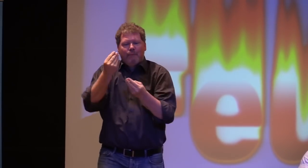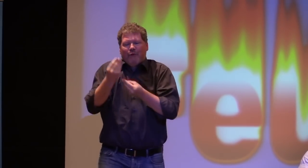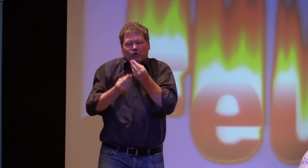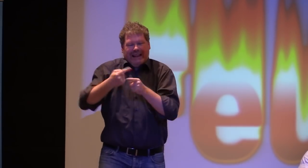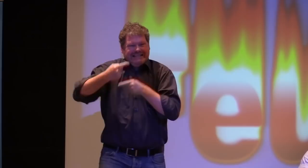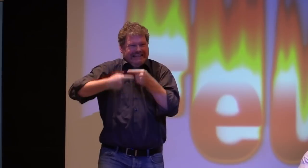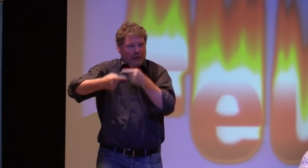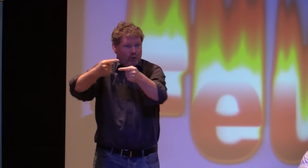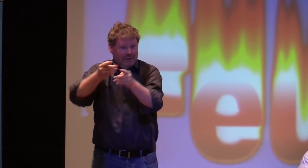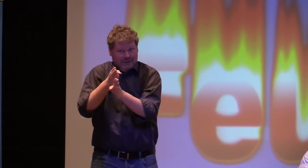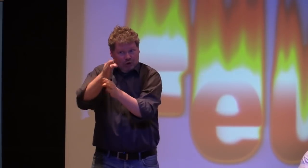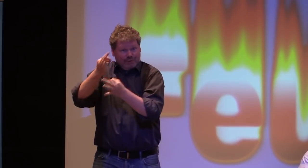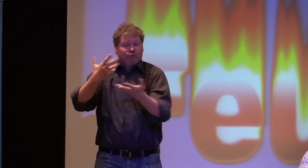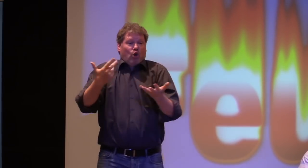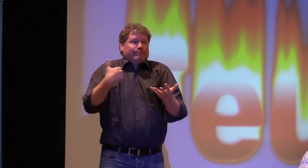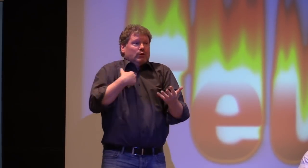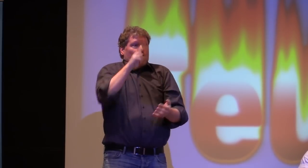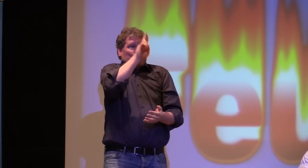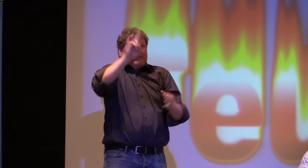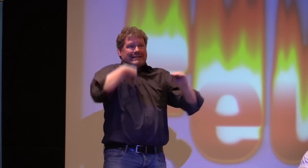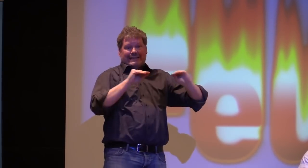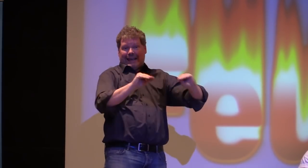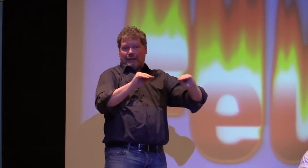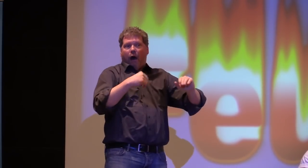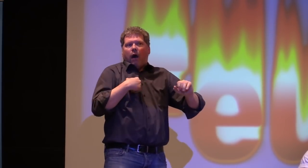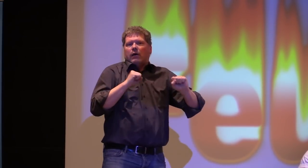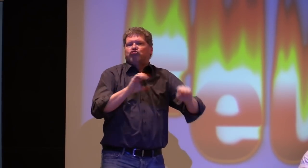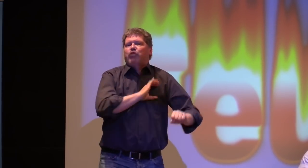da auch noch eine Rolle spielen und mit einwirken auf den kompletten Lebensweg.